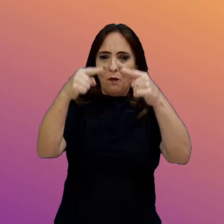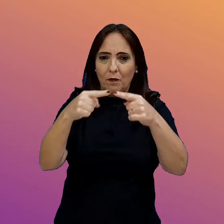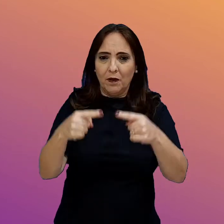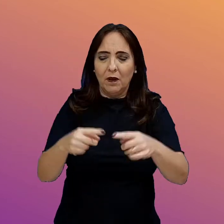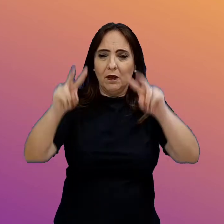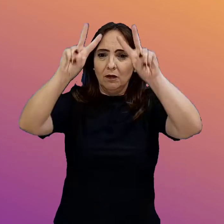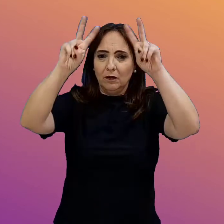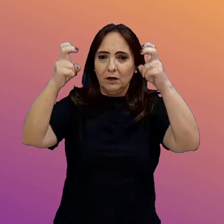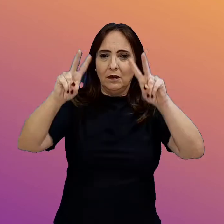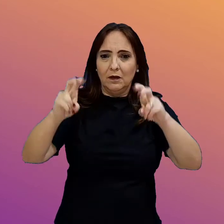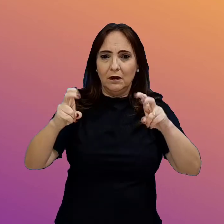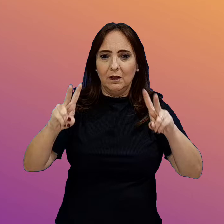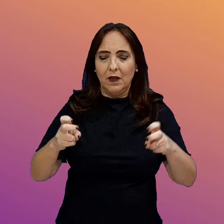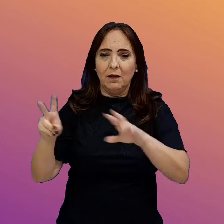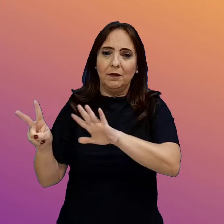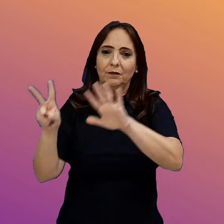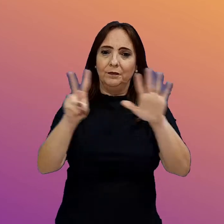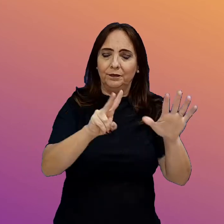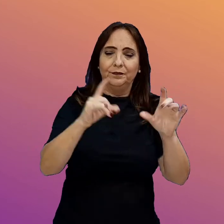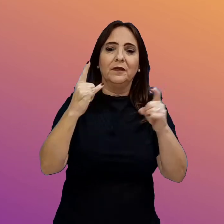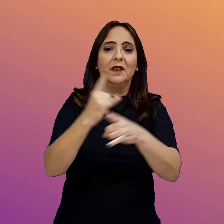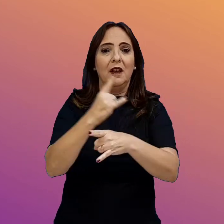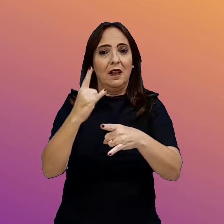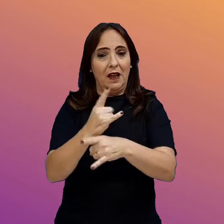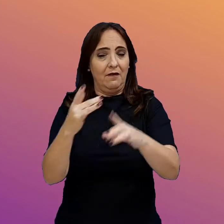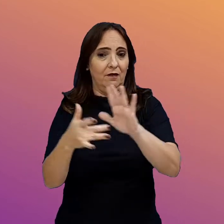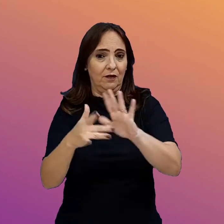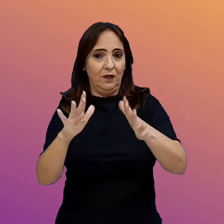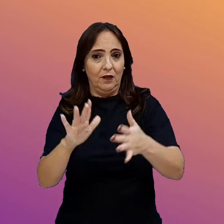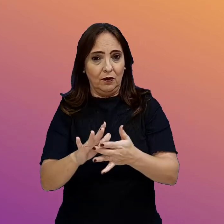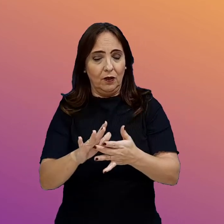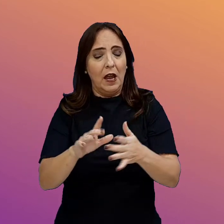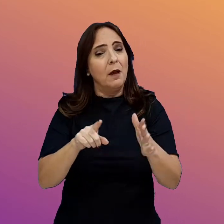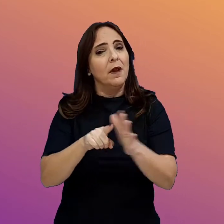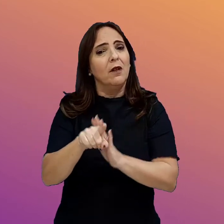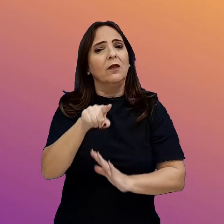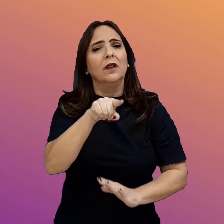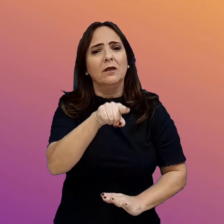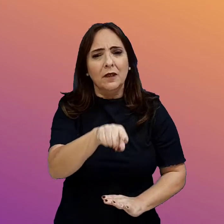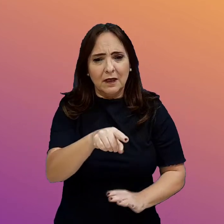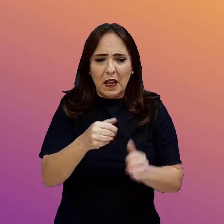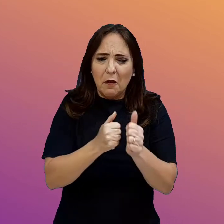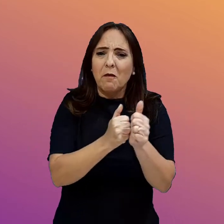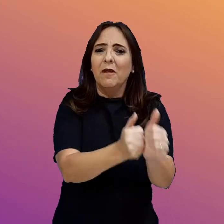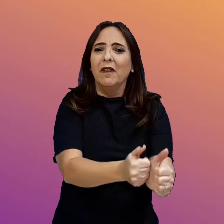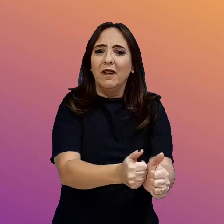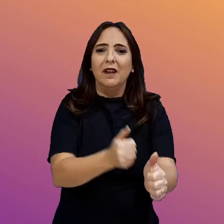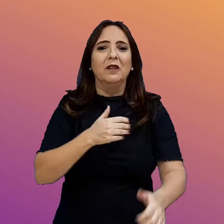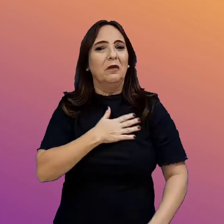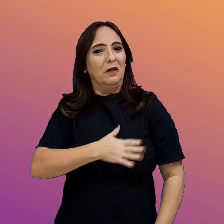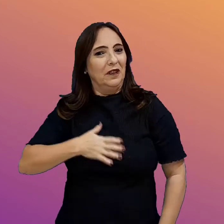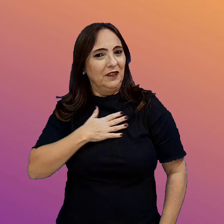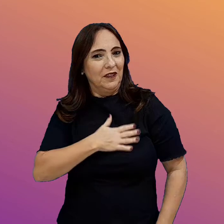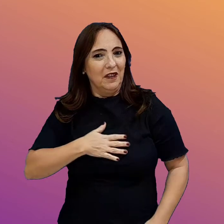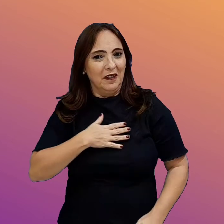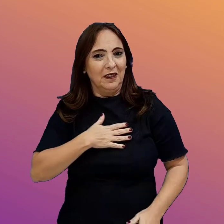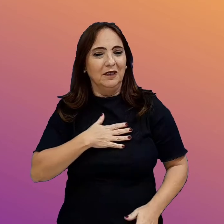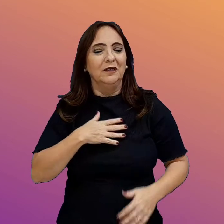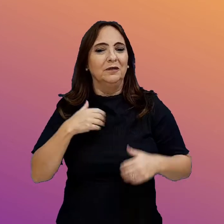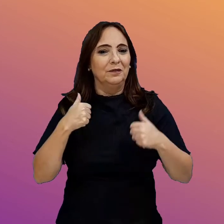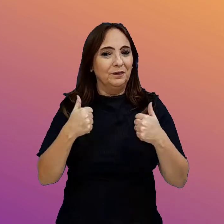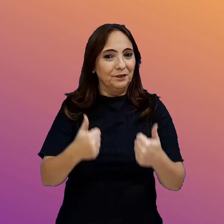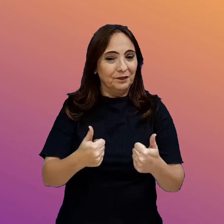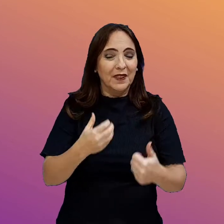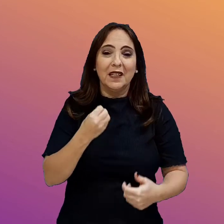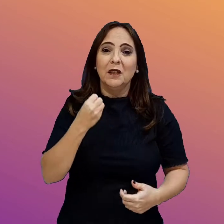trabalhando nesta semana na Live com Jesus. Você está curtindo? Você está acompanhando? Está gostando? Que bom!